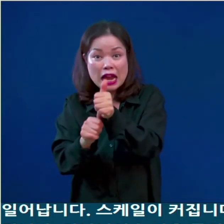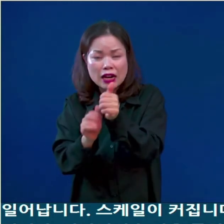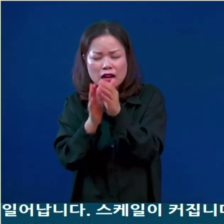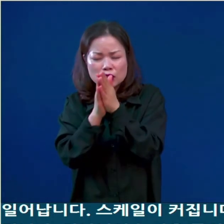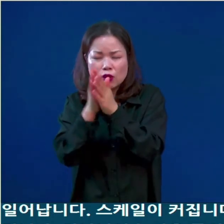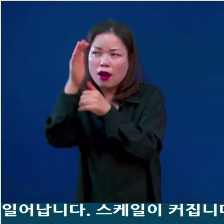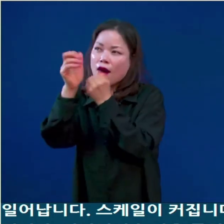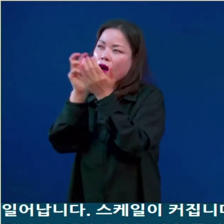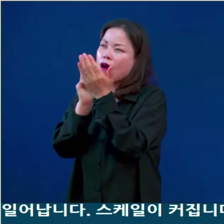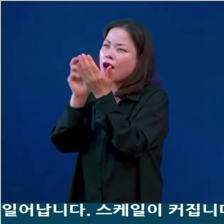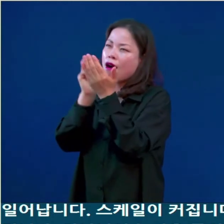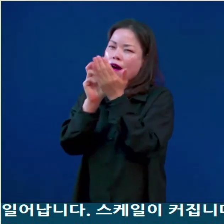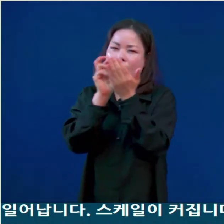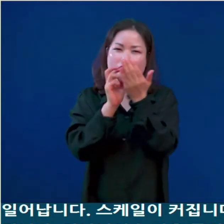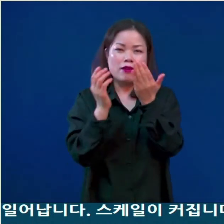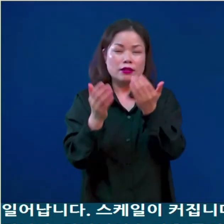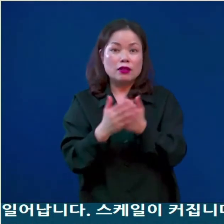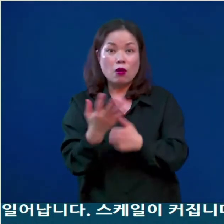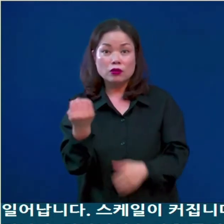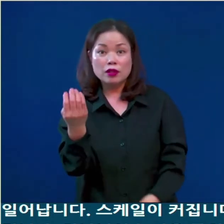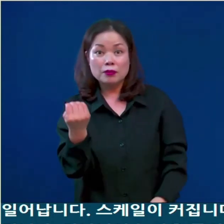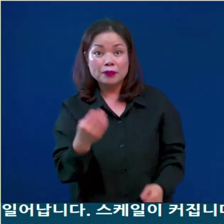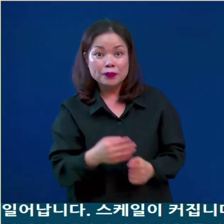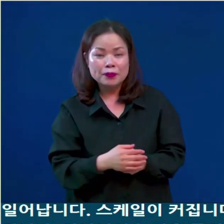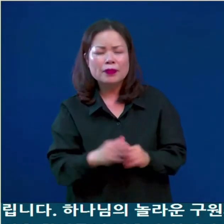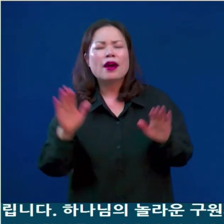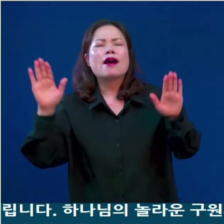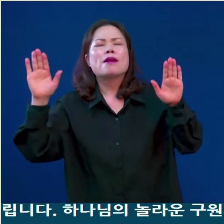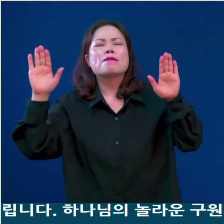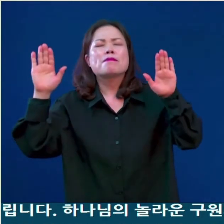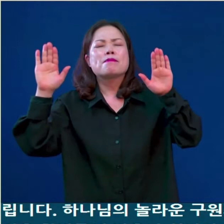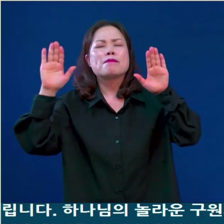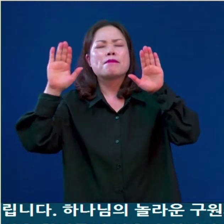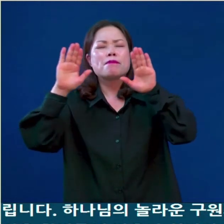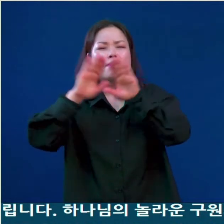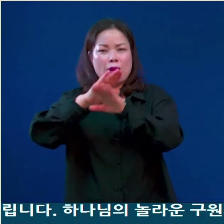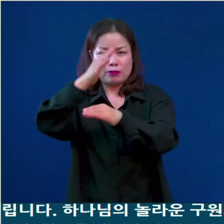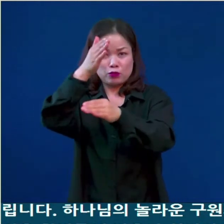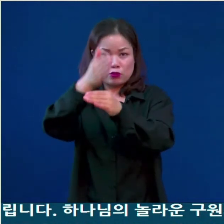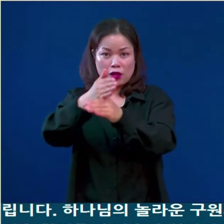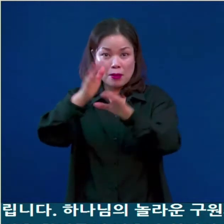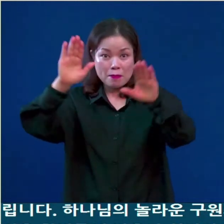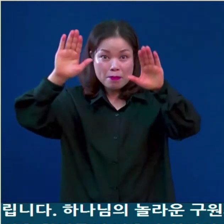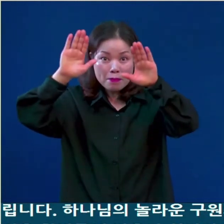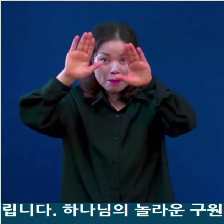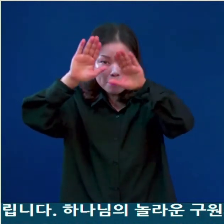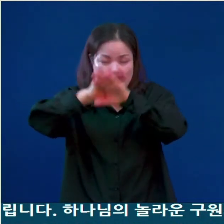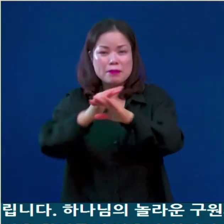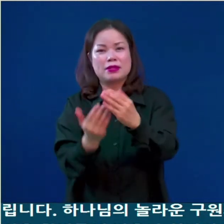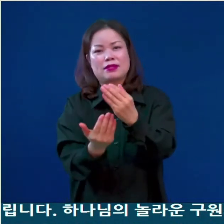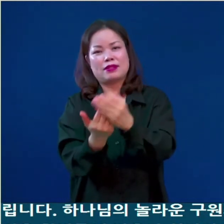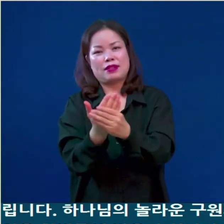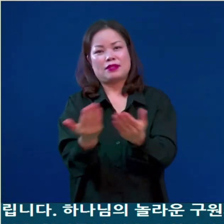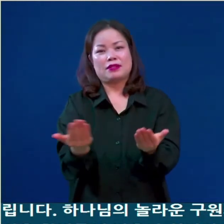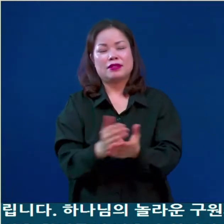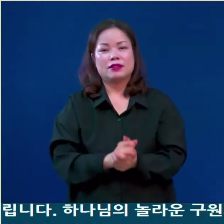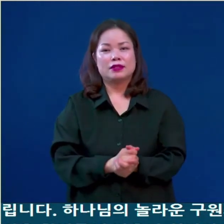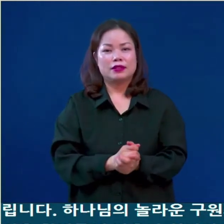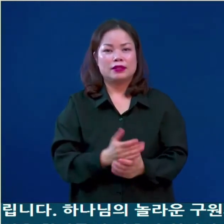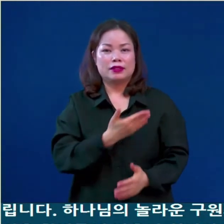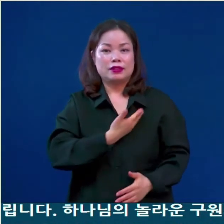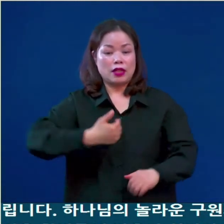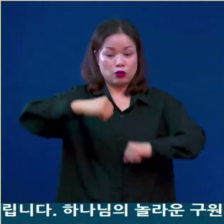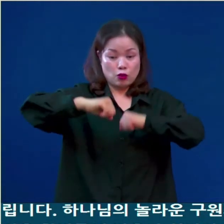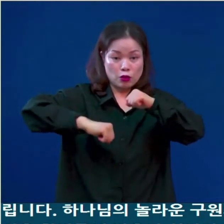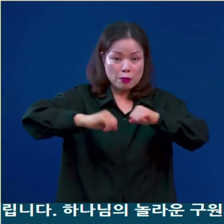하나님을 찬송하며, 언제입니까? 한밤중입니다. 곧 밤에 벌어지죠. 이렇게